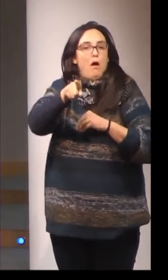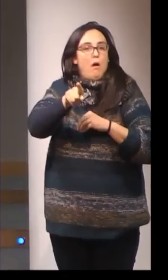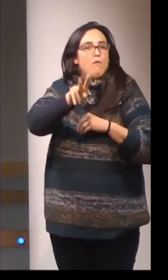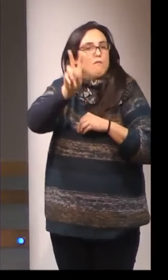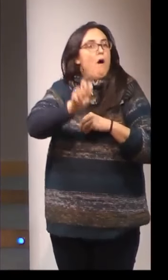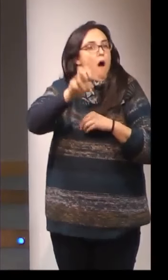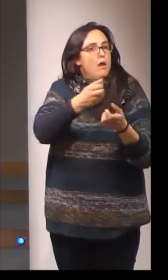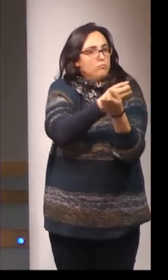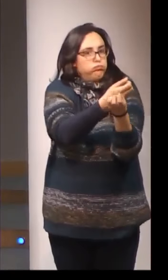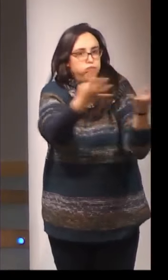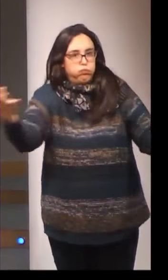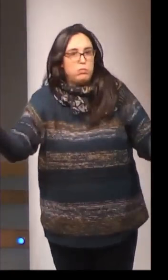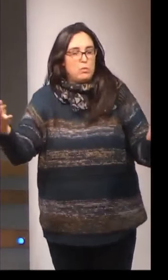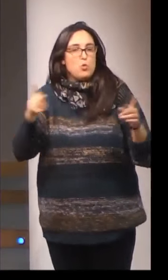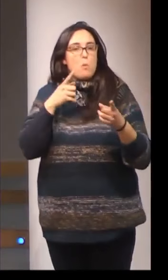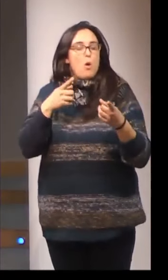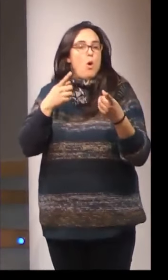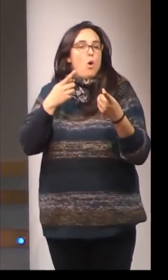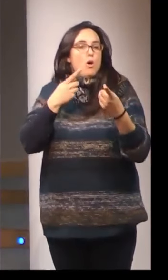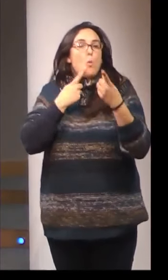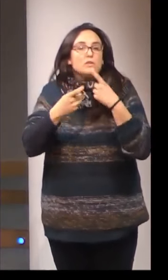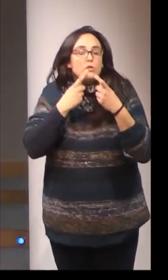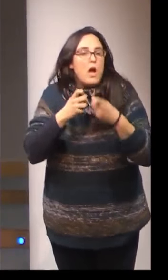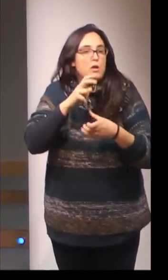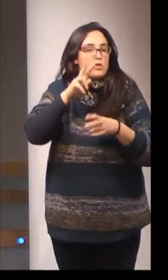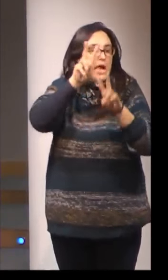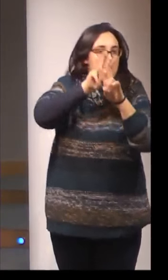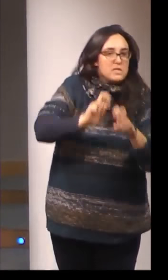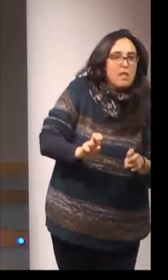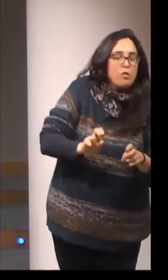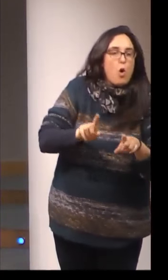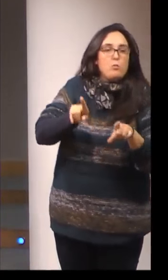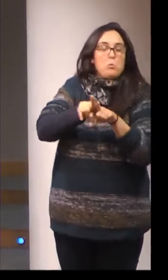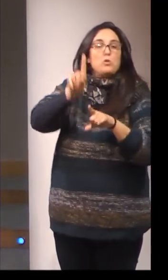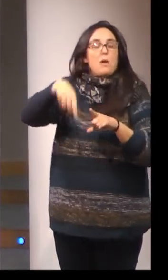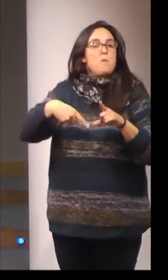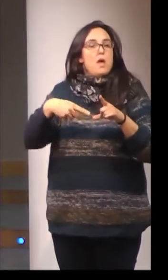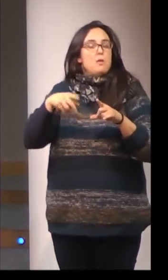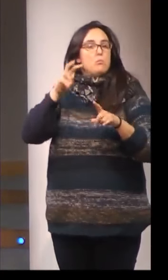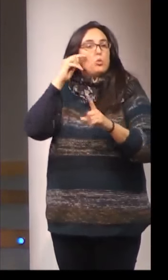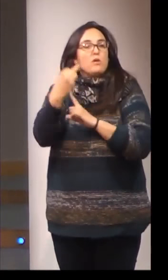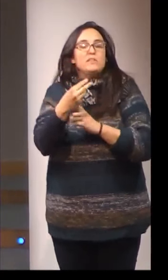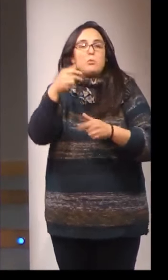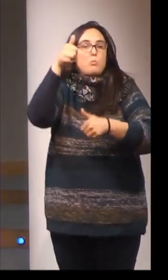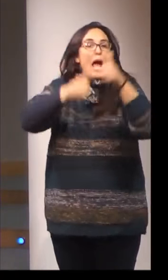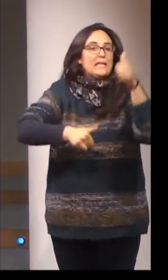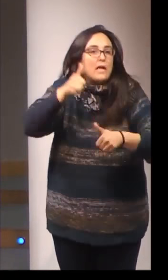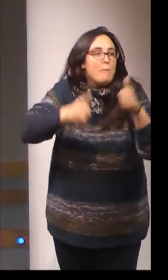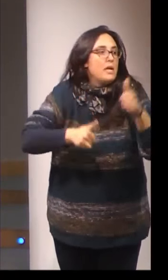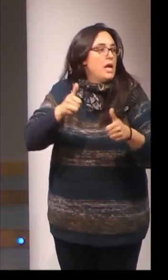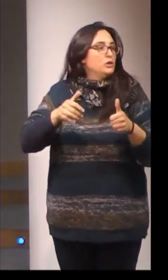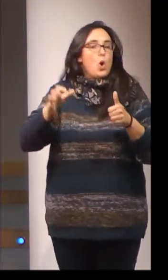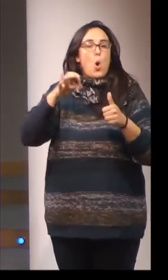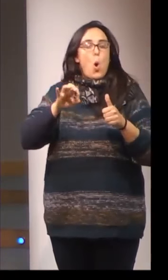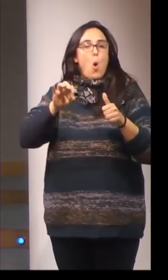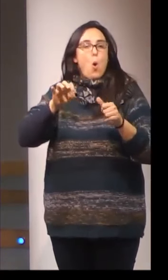Pensamos que en un futuro esto puede ser aplicable a investigaciones, pero también desde el punto